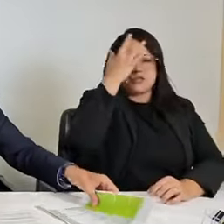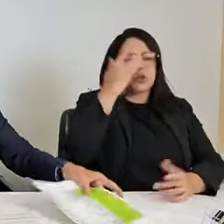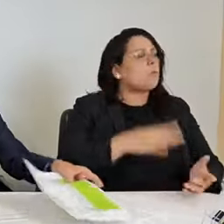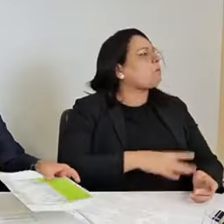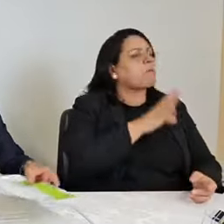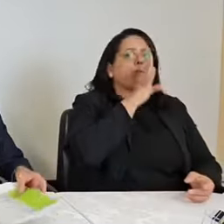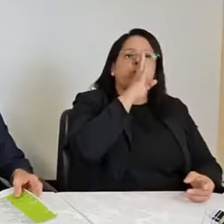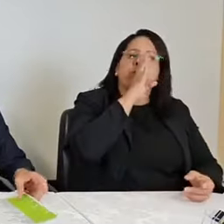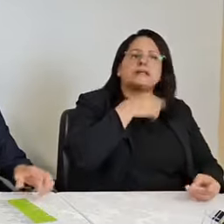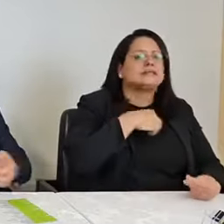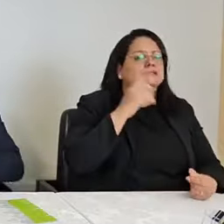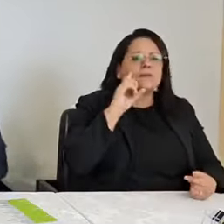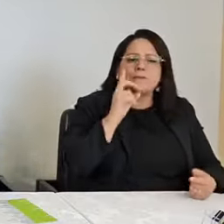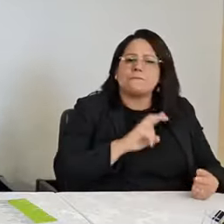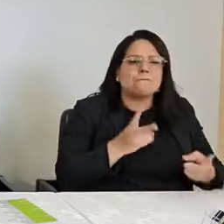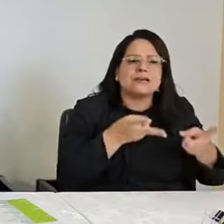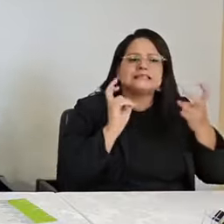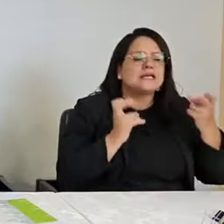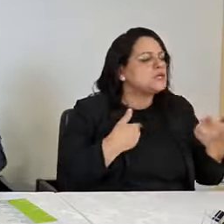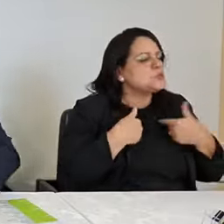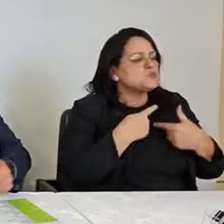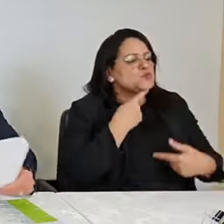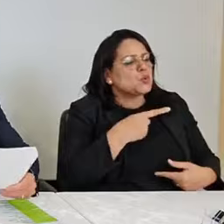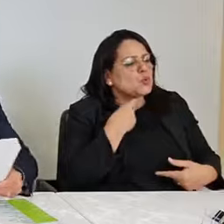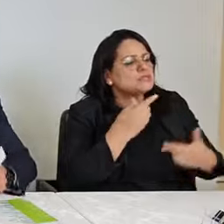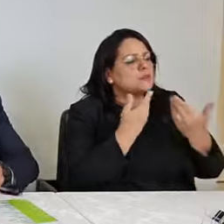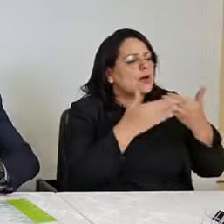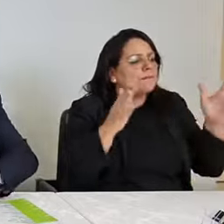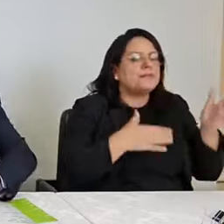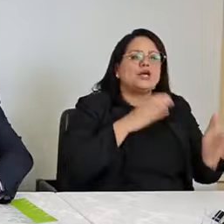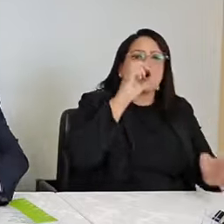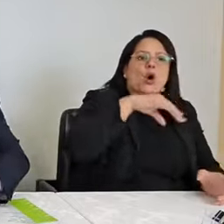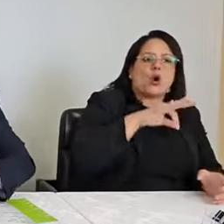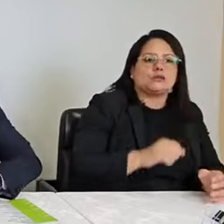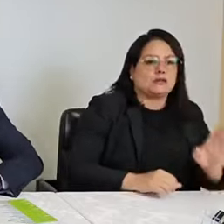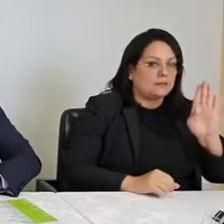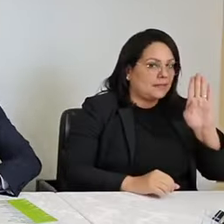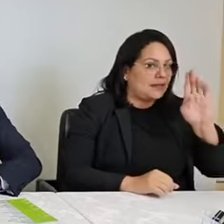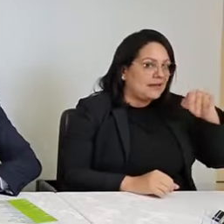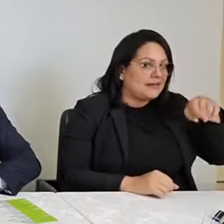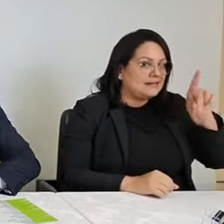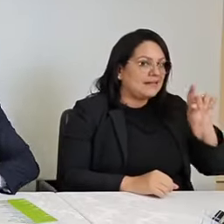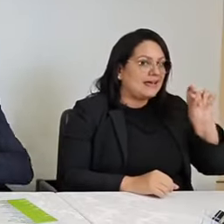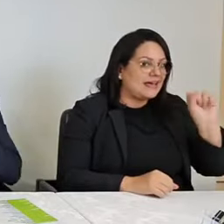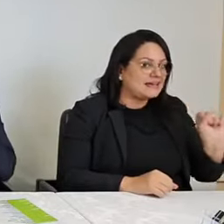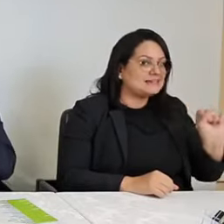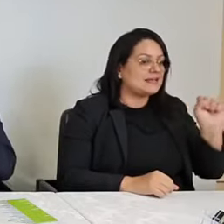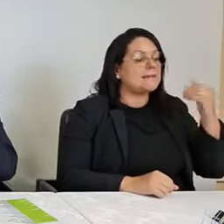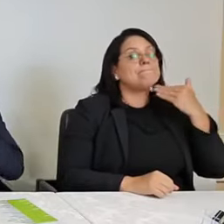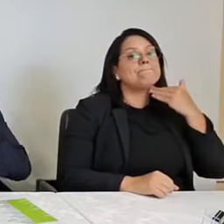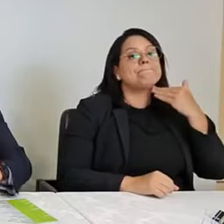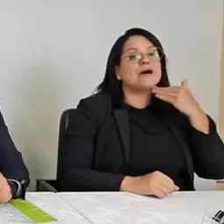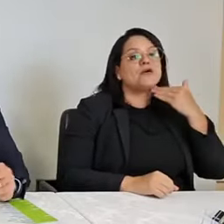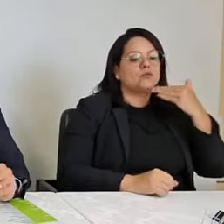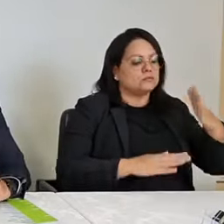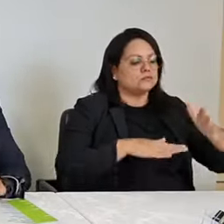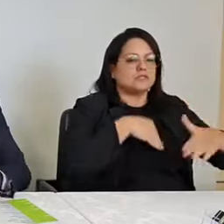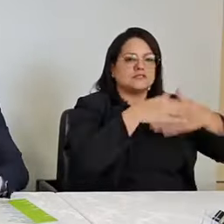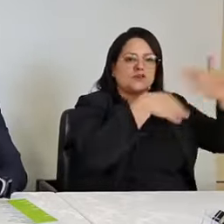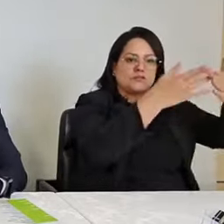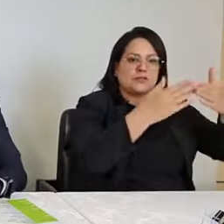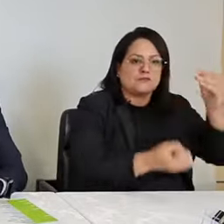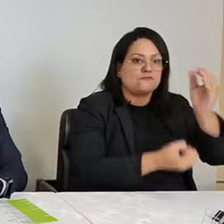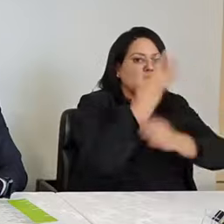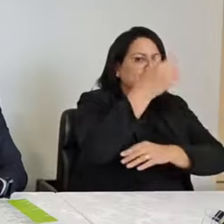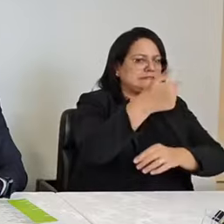não vem a agência do BNDES, não consigo abrir conta corrente no BNDES. BNDES é o que a gente chama de um banco de desenvolvimento. O banco foi fundado há